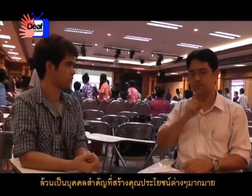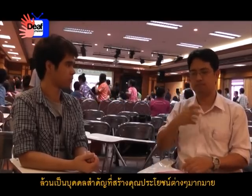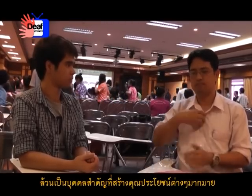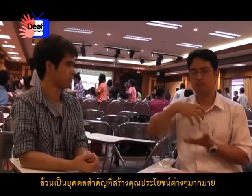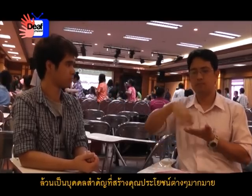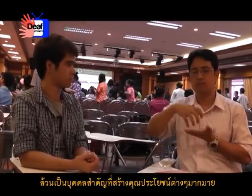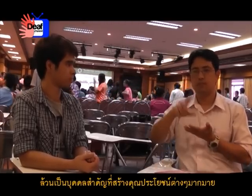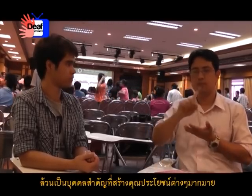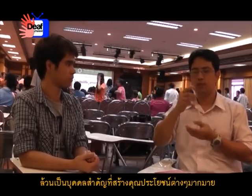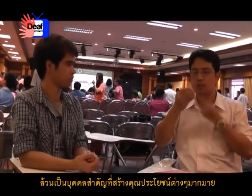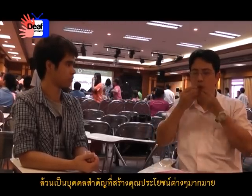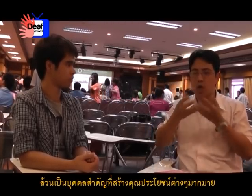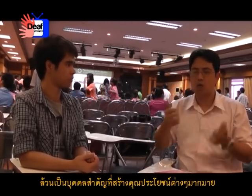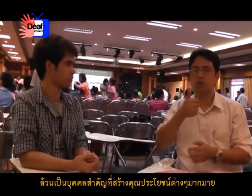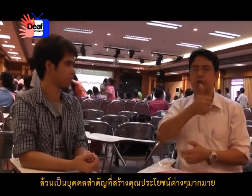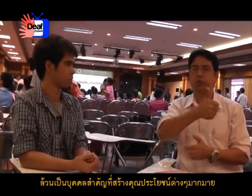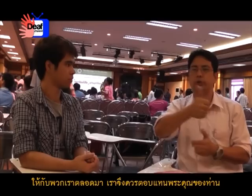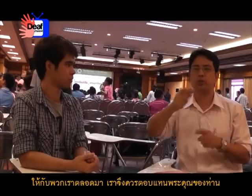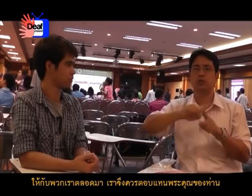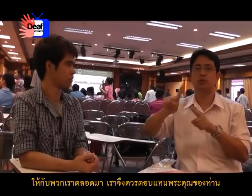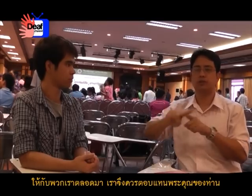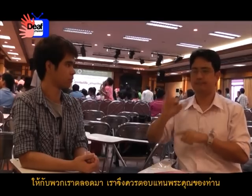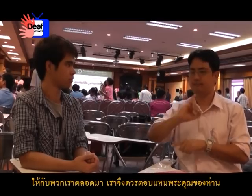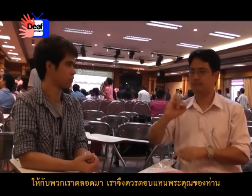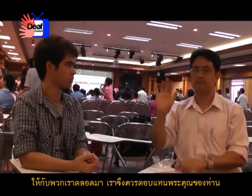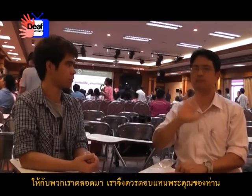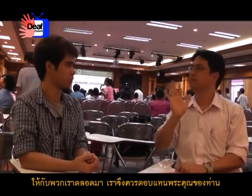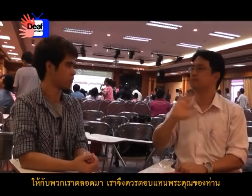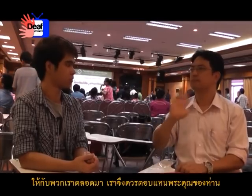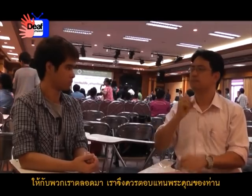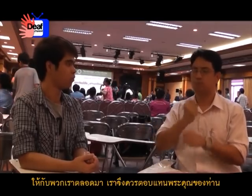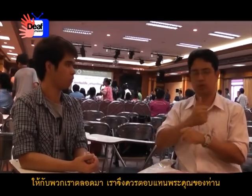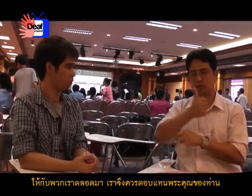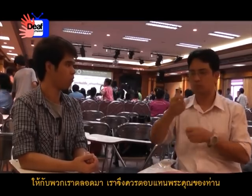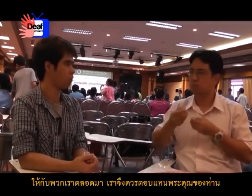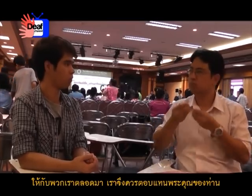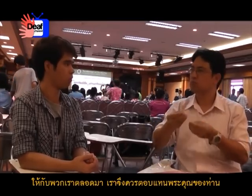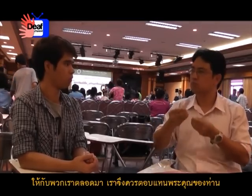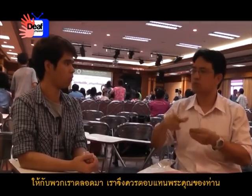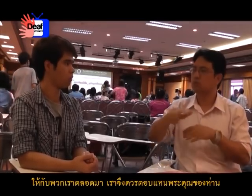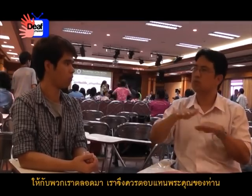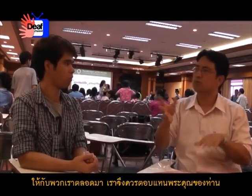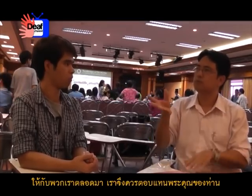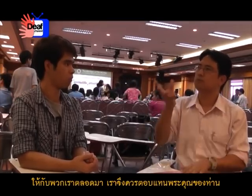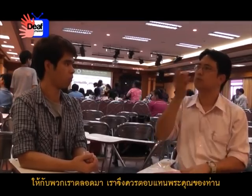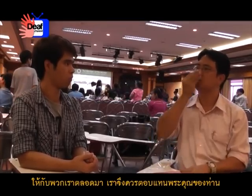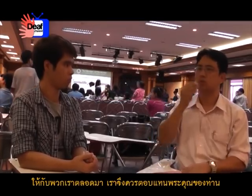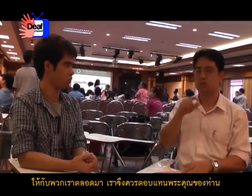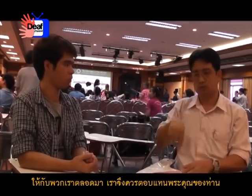ครับไม่ว่าการเวลาจะผ่านไปนานแค่ไหนผมก็อยากให้ทุกคนร่วมแสดงความรักความกตัญญูต่อท่านในทุกๆปีด้วยการตอบแทนพระ